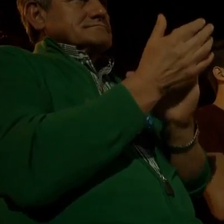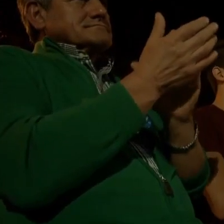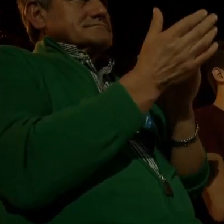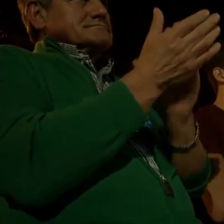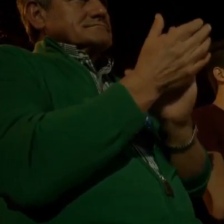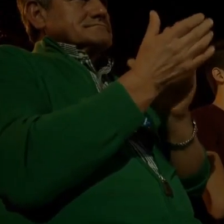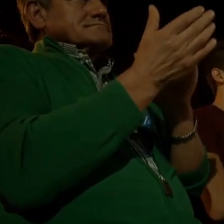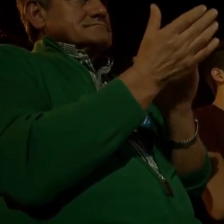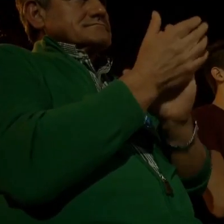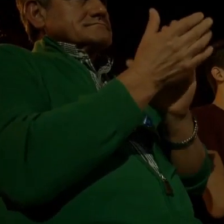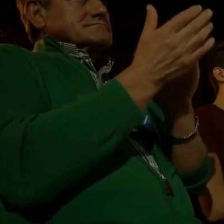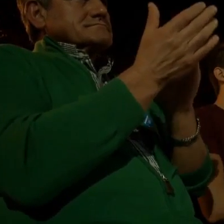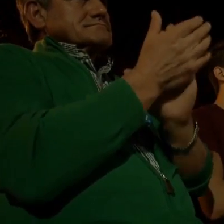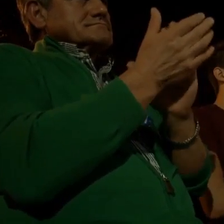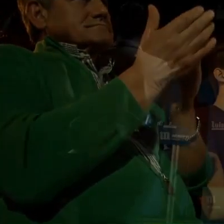Ninguén